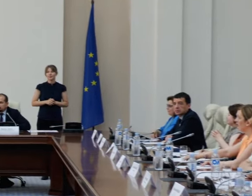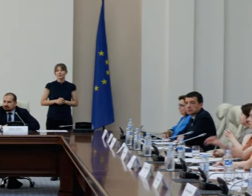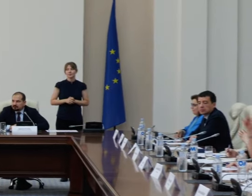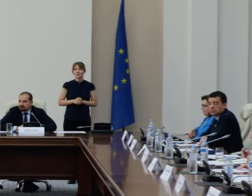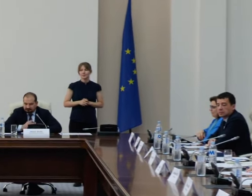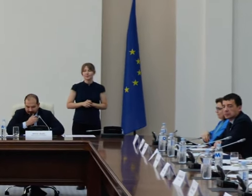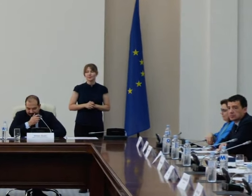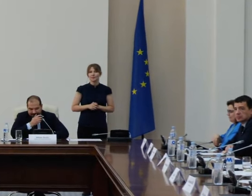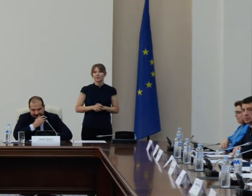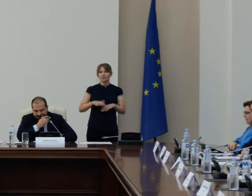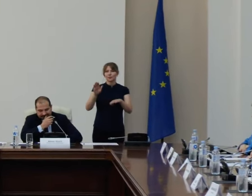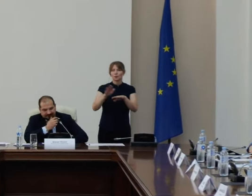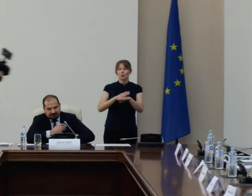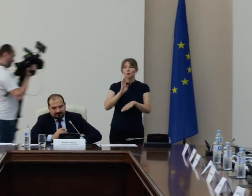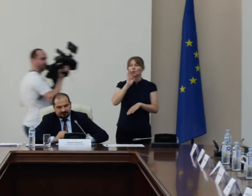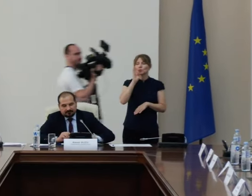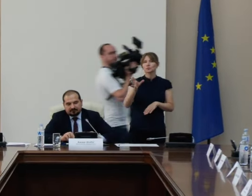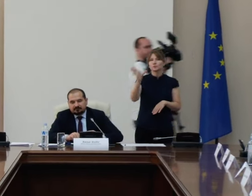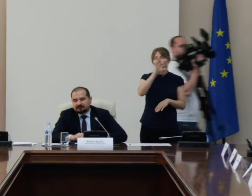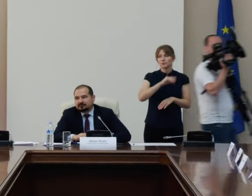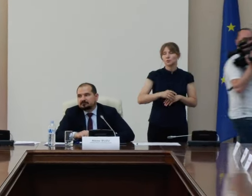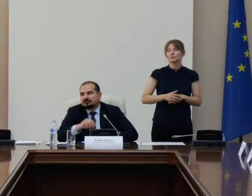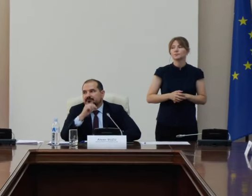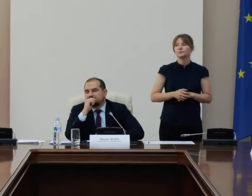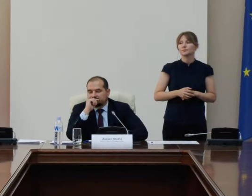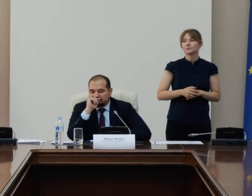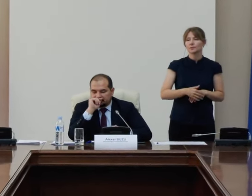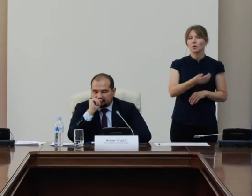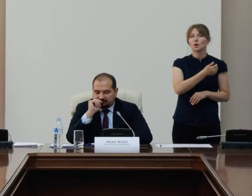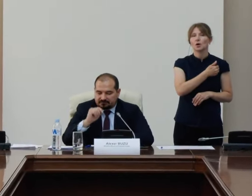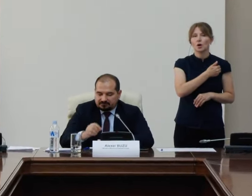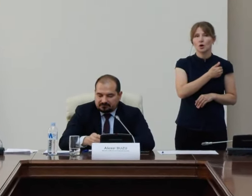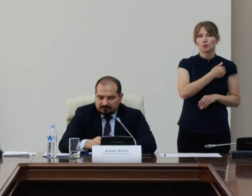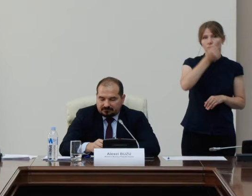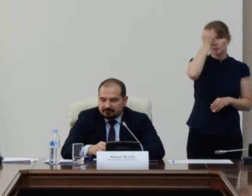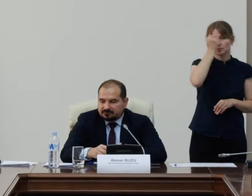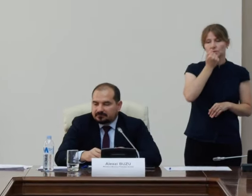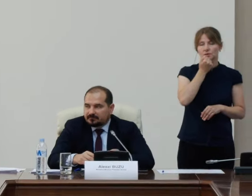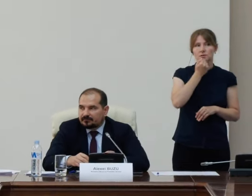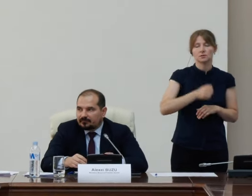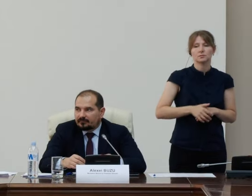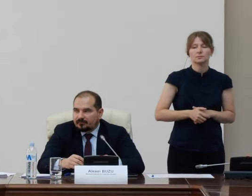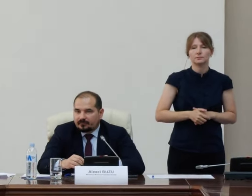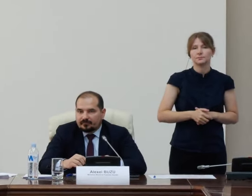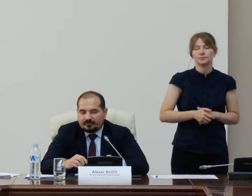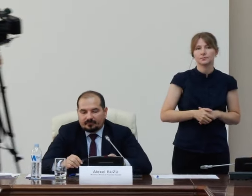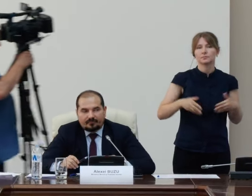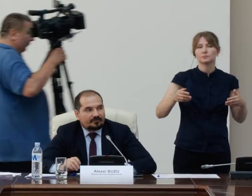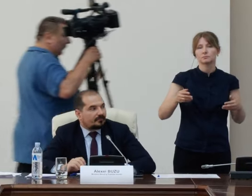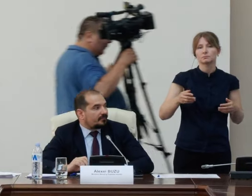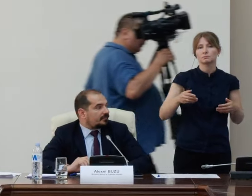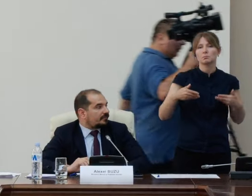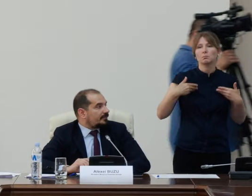Good morning, everyone. Bună dimineața tuturor! I'd like to aș vrea să încep prin a felicita